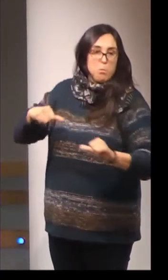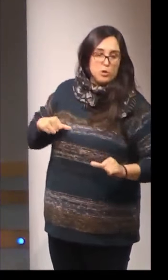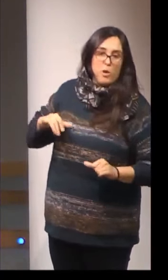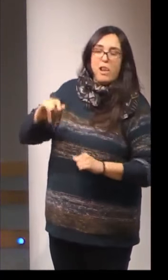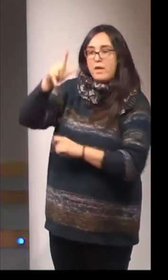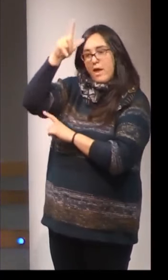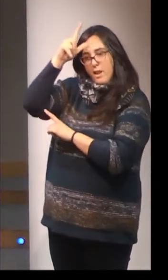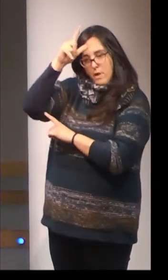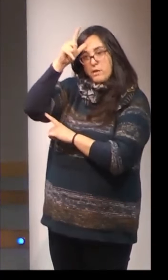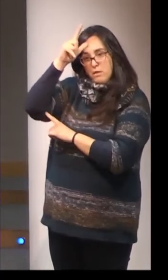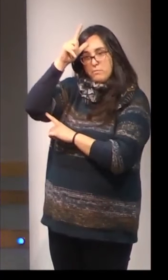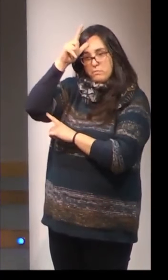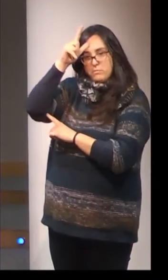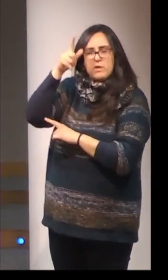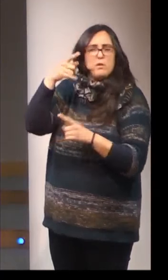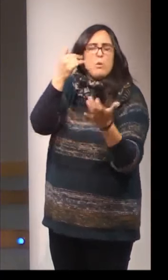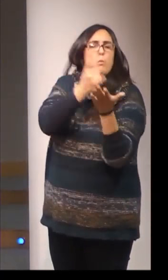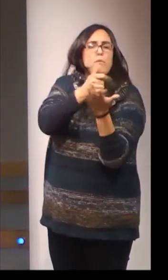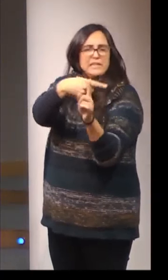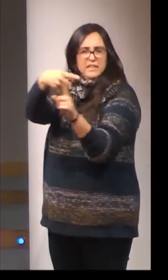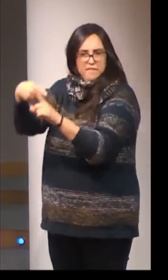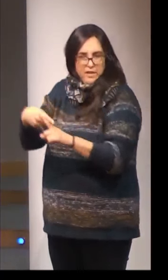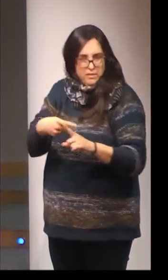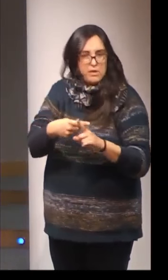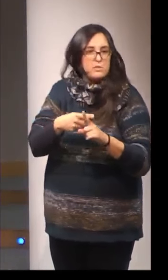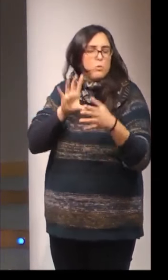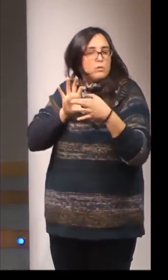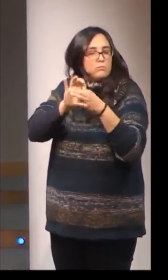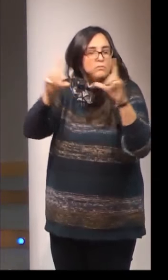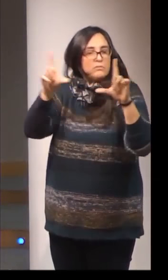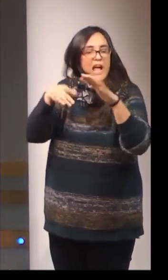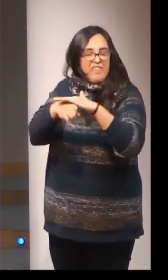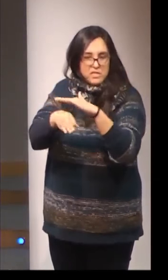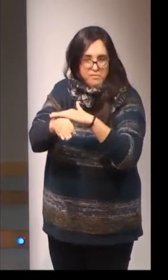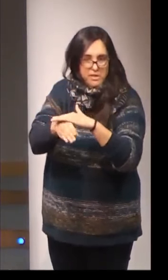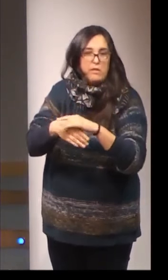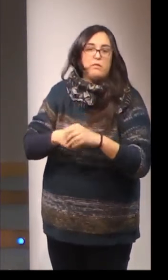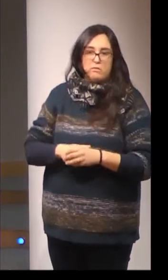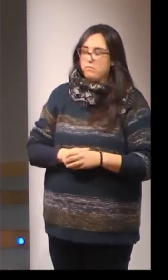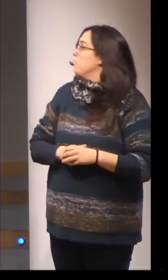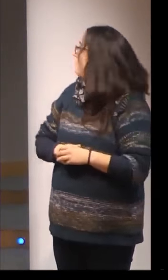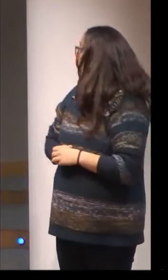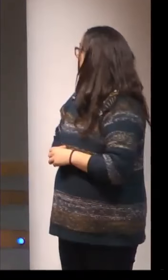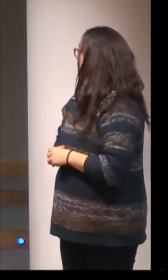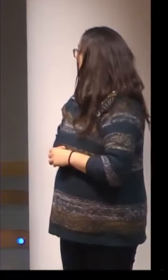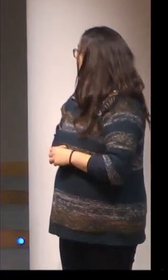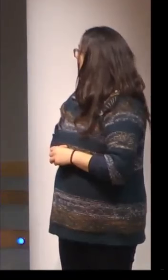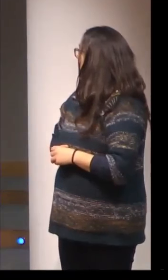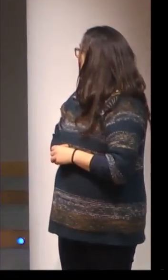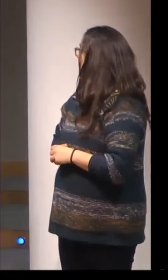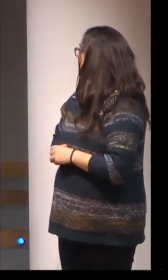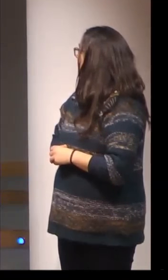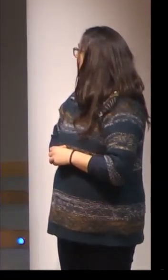Autónoma de Madrid, en Portugal, con Portugal también, con Alemania, en espacios en los que se van a dar diferentes pruebas